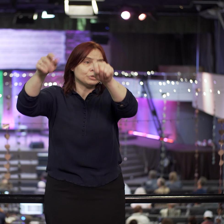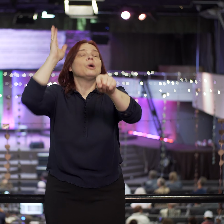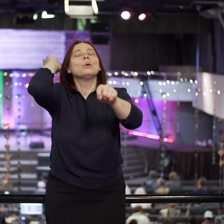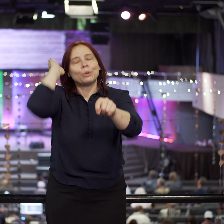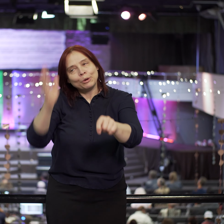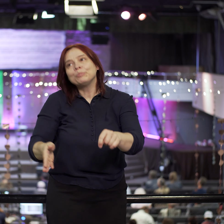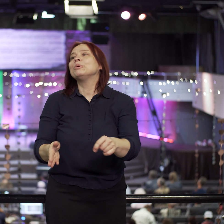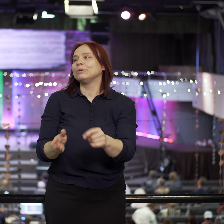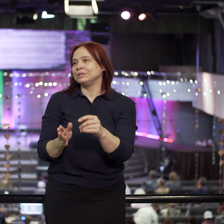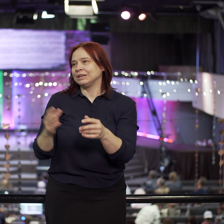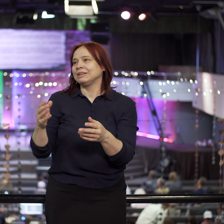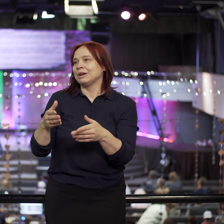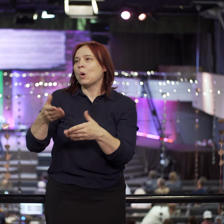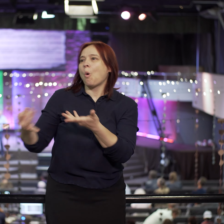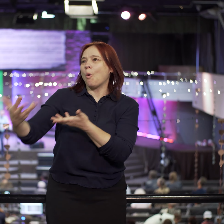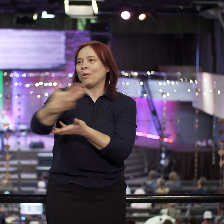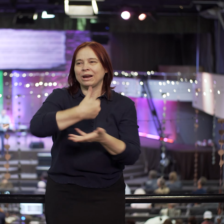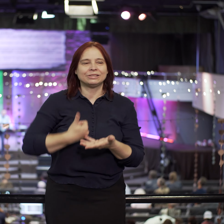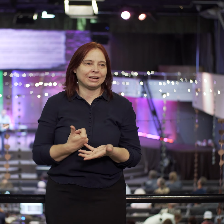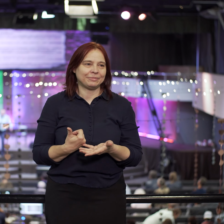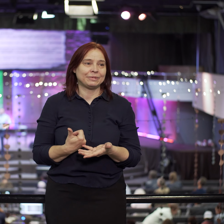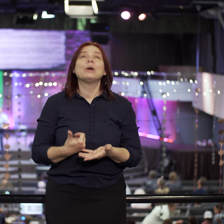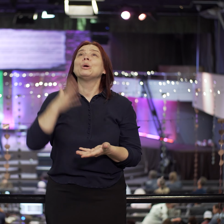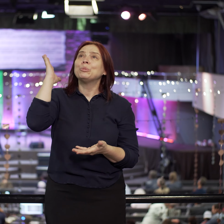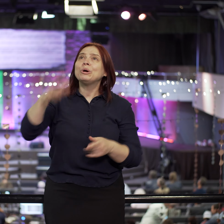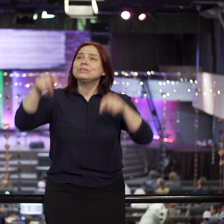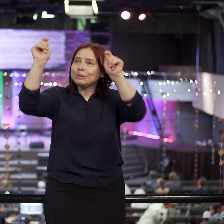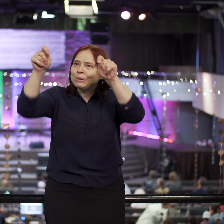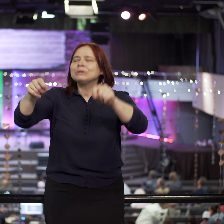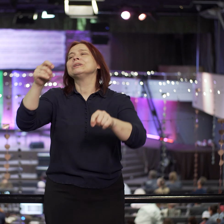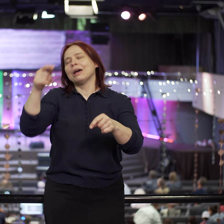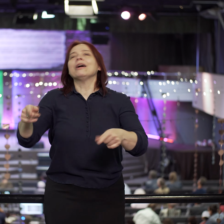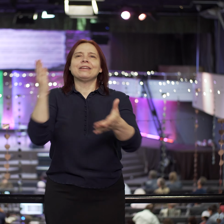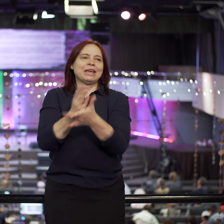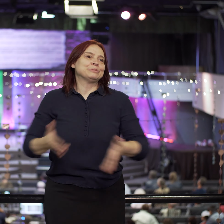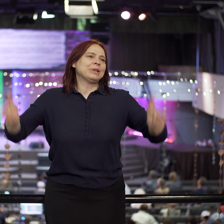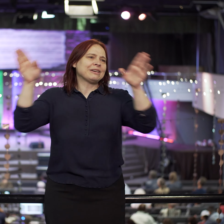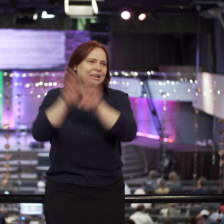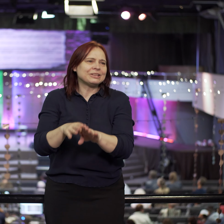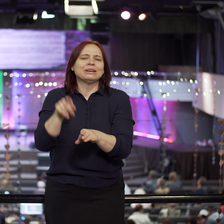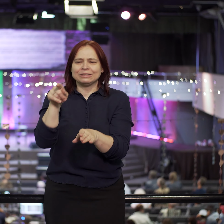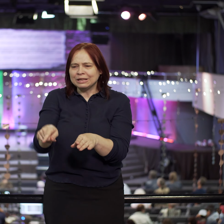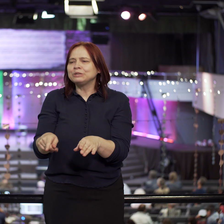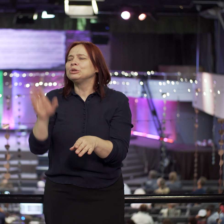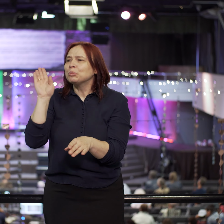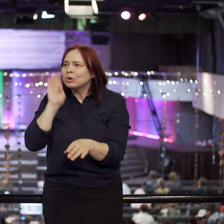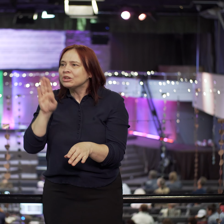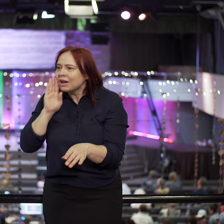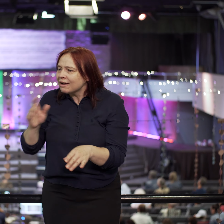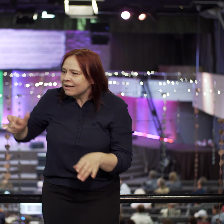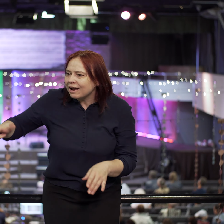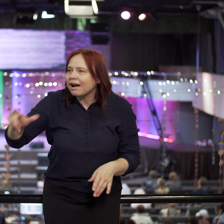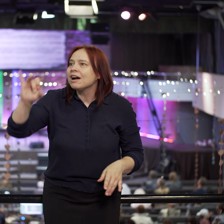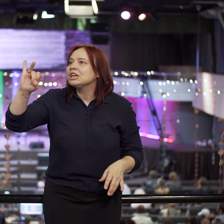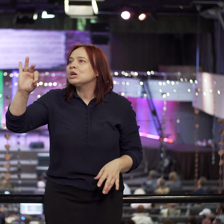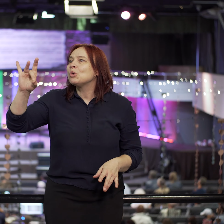жизнь. Будет дождь, будет благословение. Будет дождь, будет полноводная река Иордан.